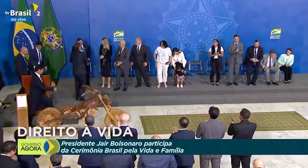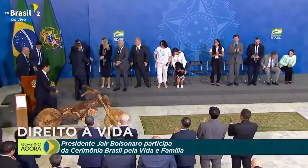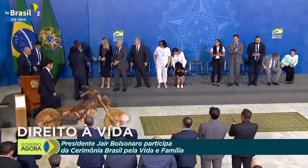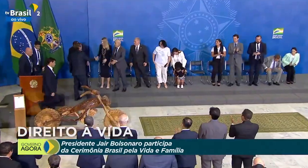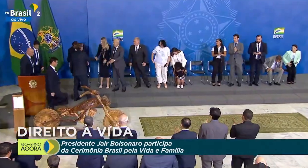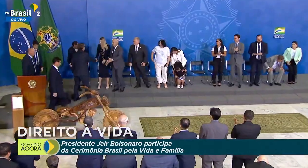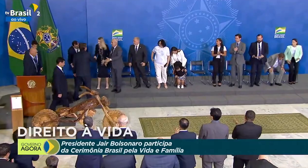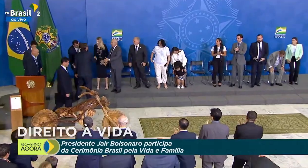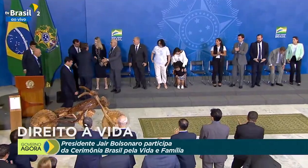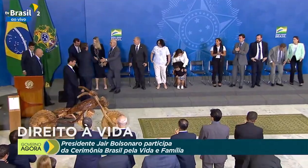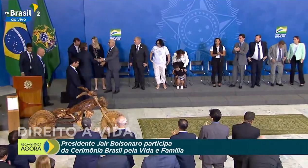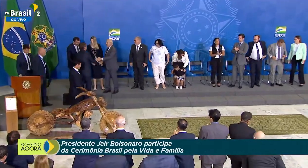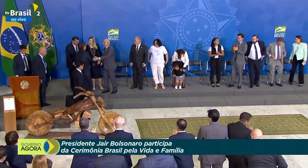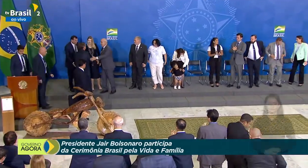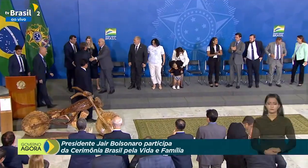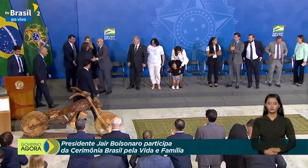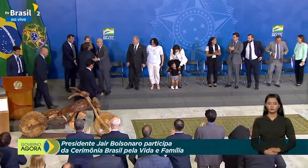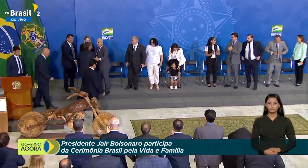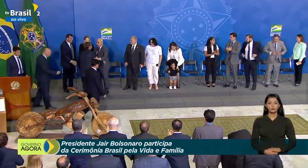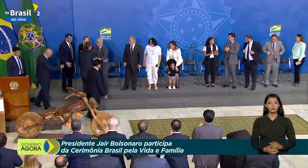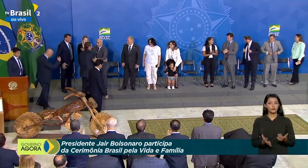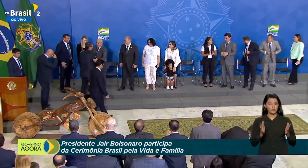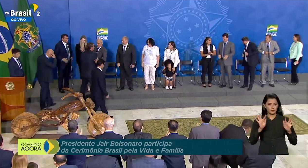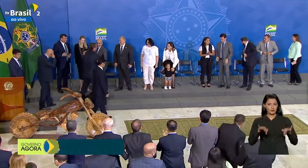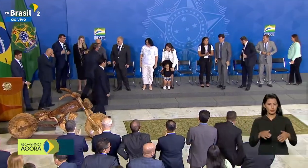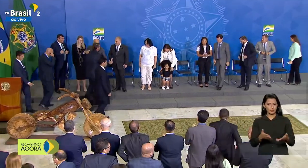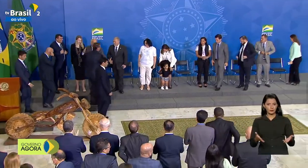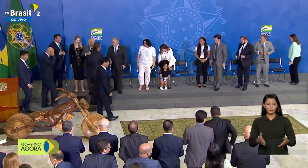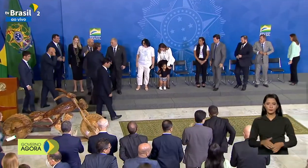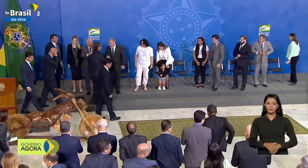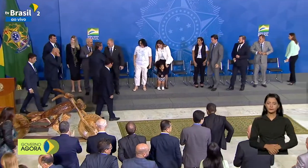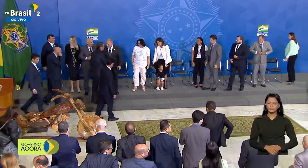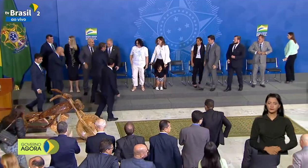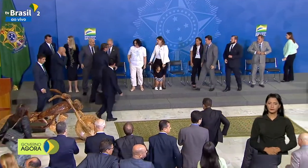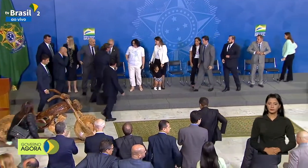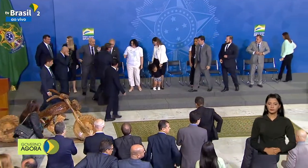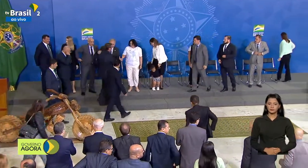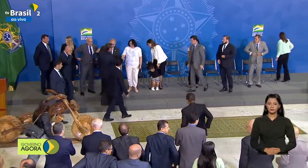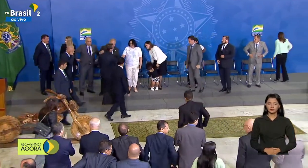e essa encerrada esta cerimônia e